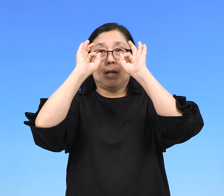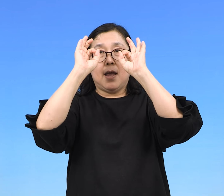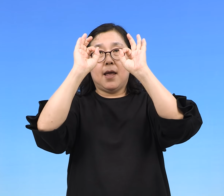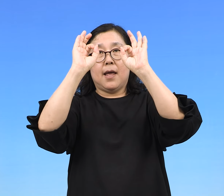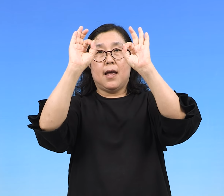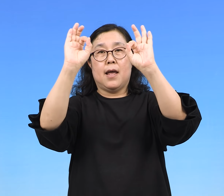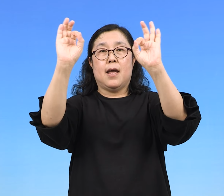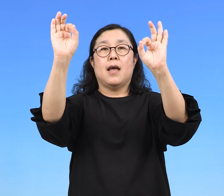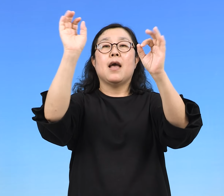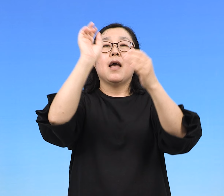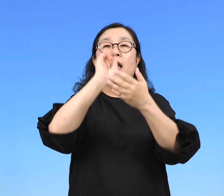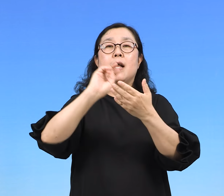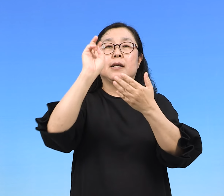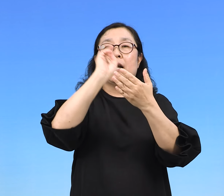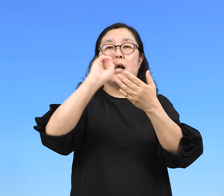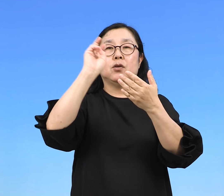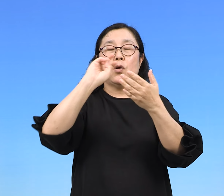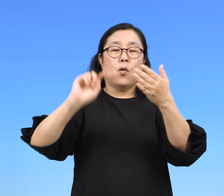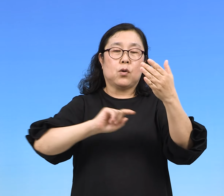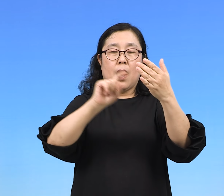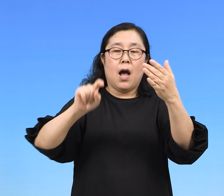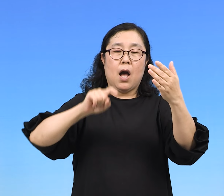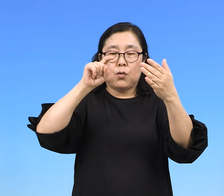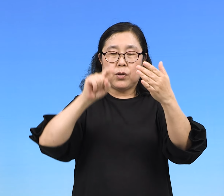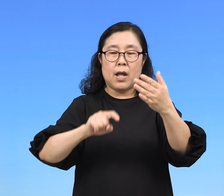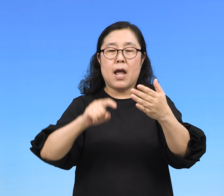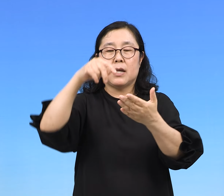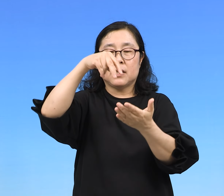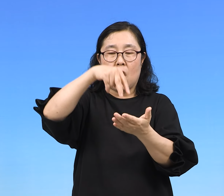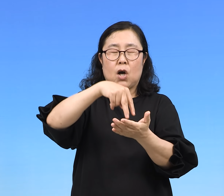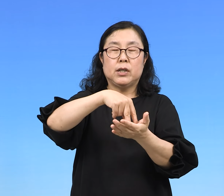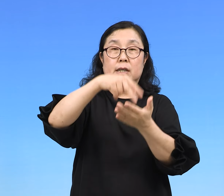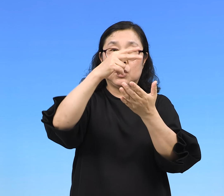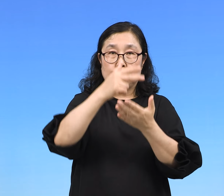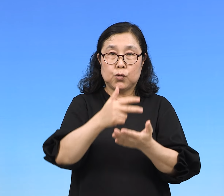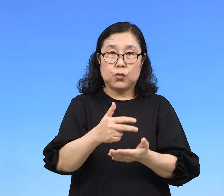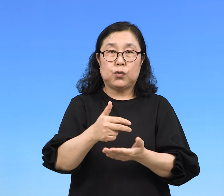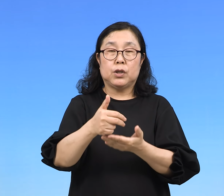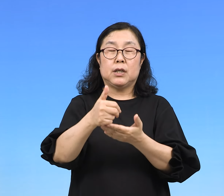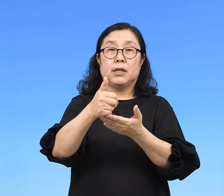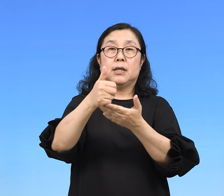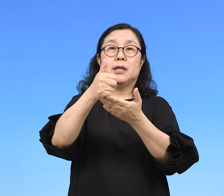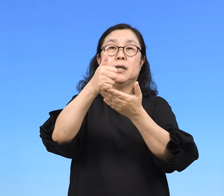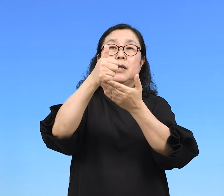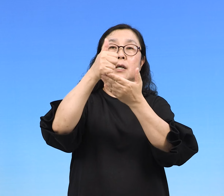찬송 가운데 서신 주님,